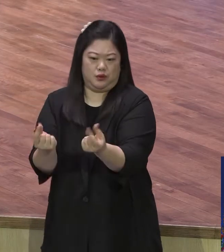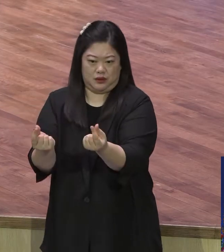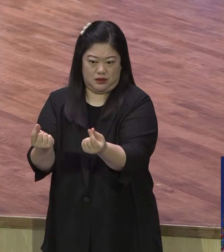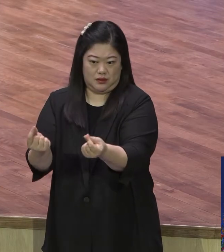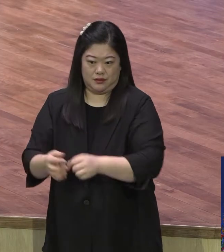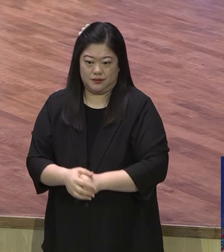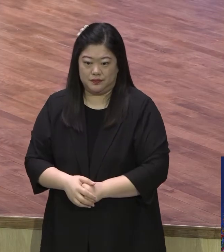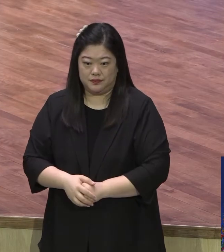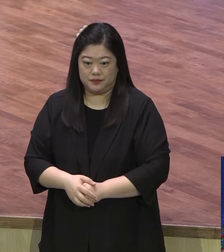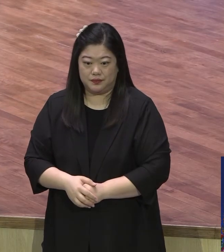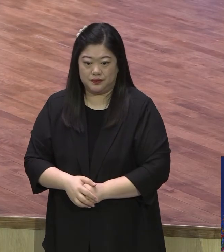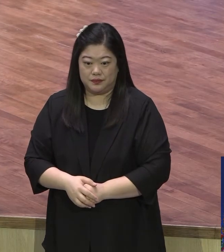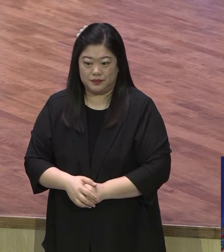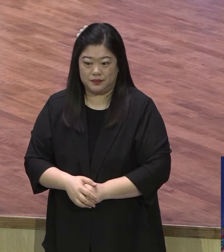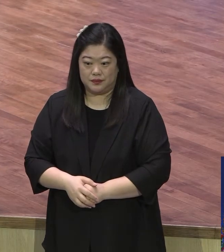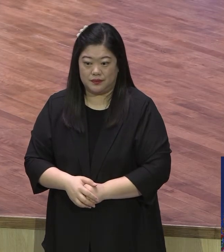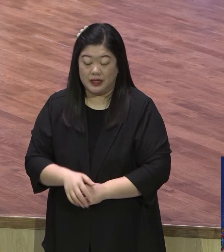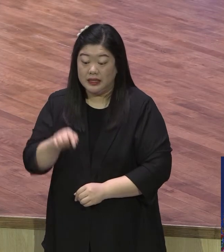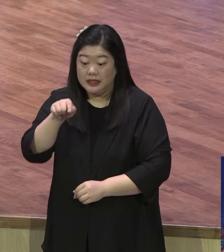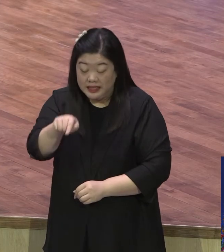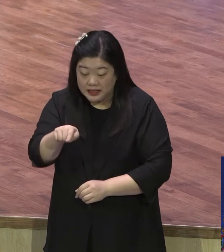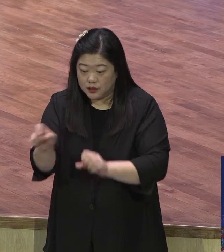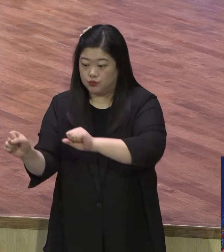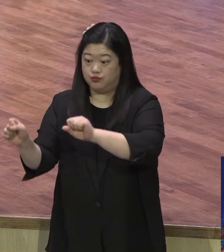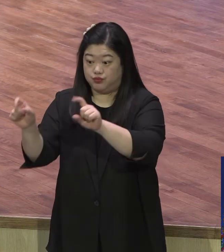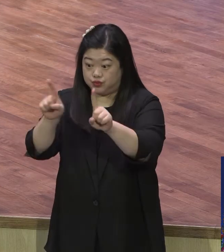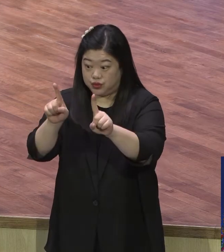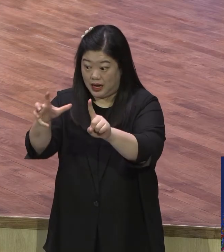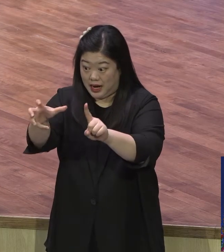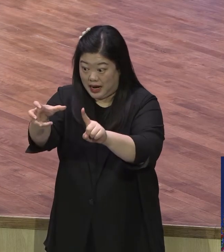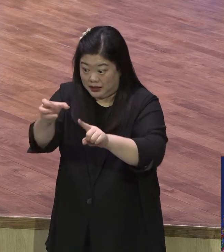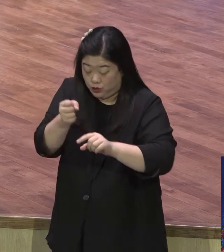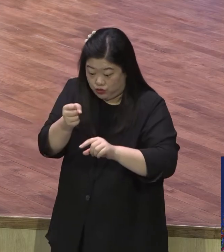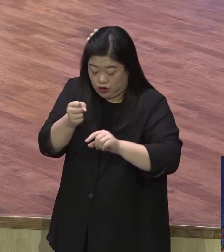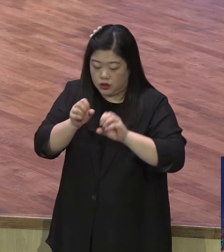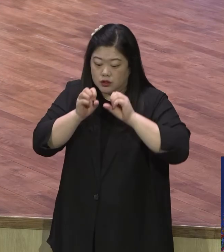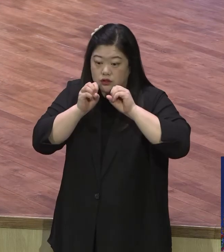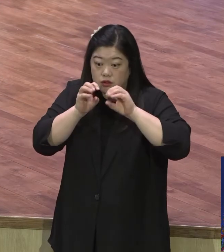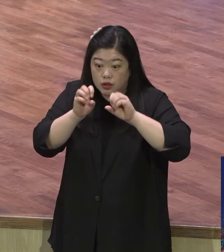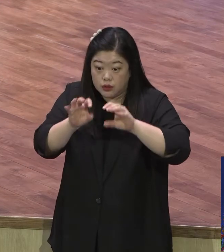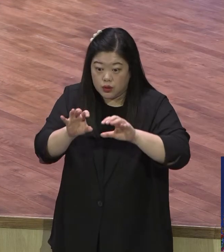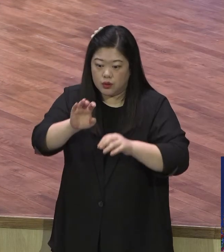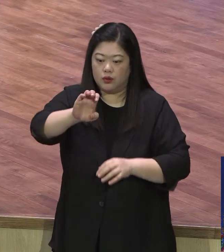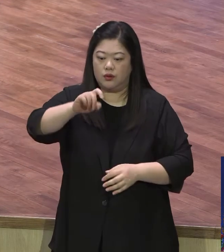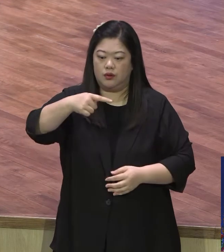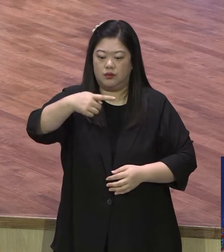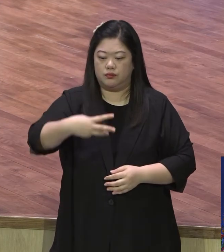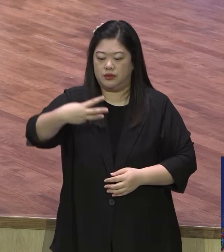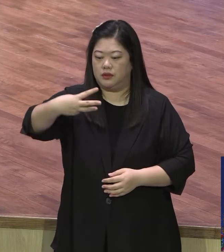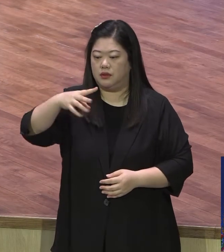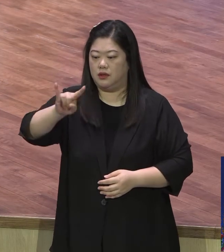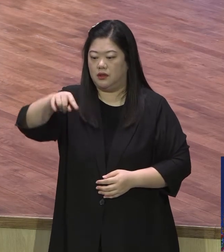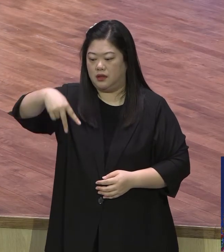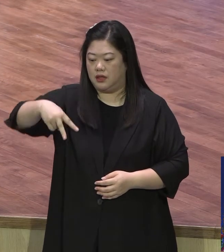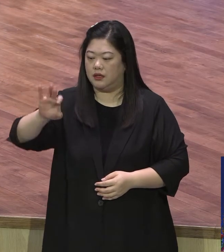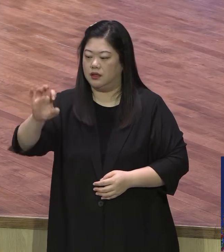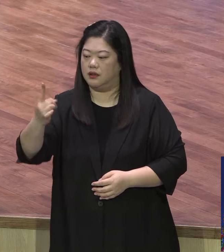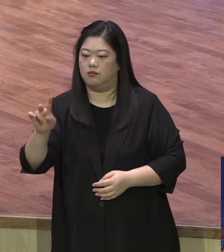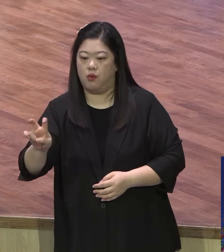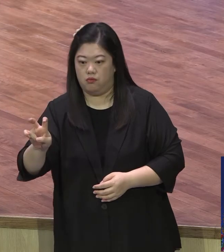축복이 성교 플랫폼이 돼야 돼요 여러분의 신명 속에 성교 플랫폼이 여기서 시작됩니다 이